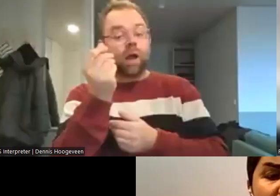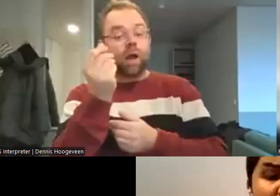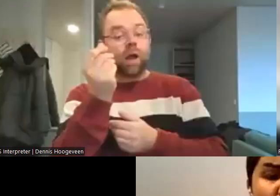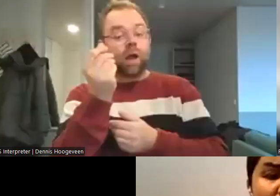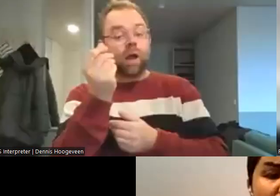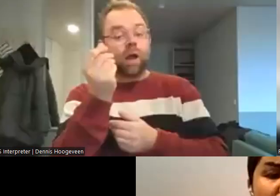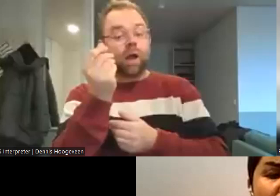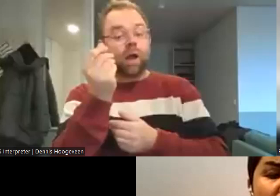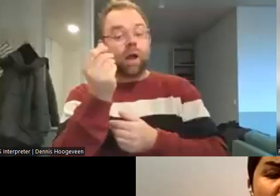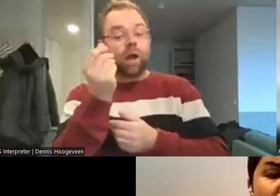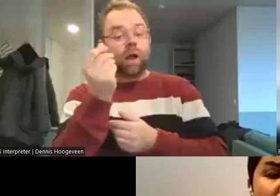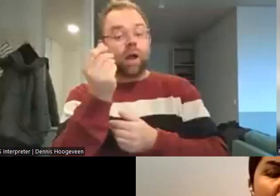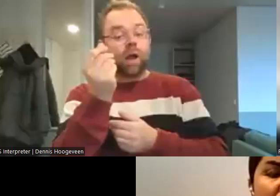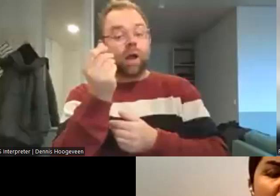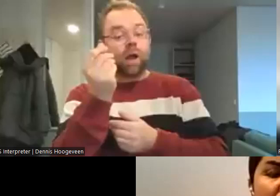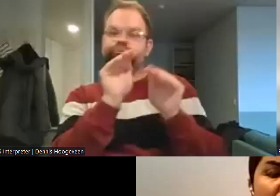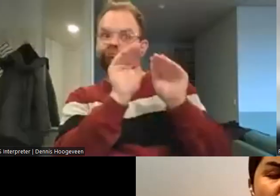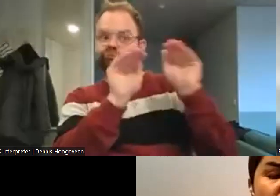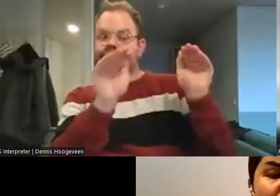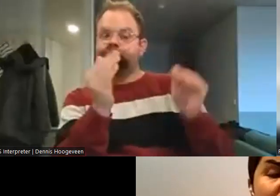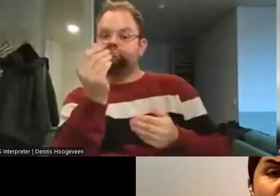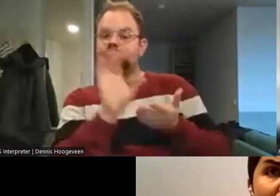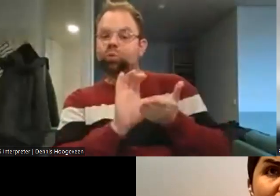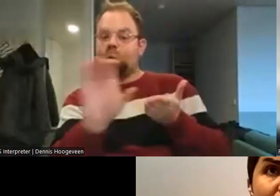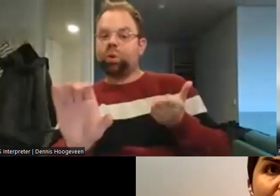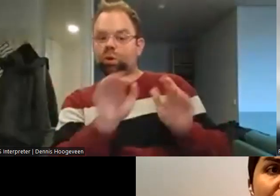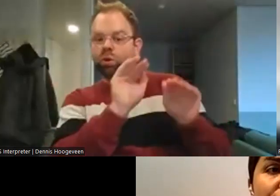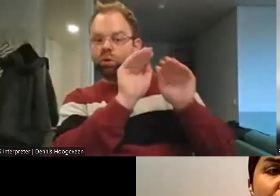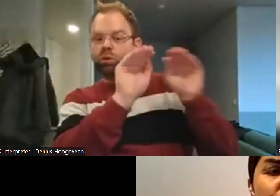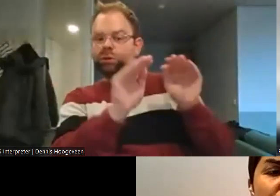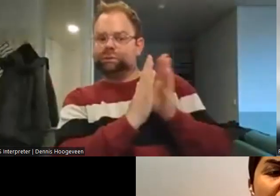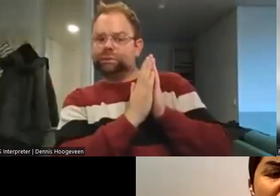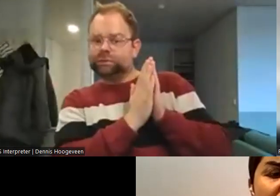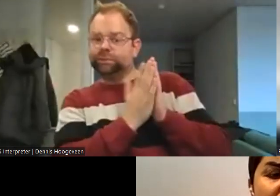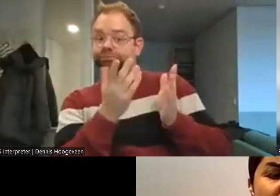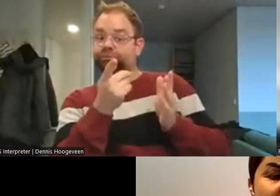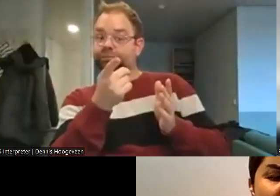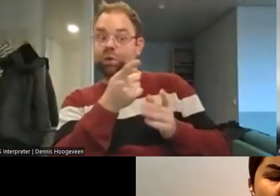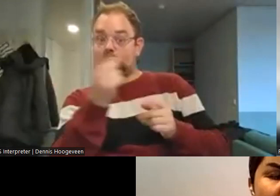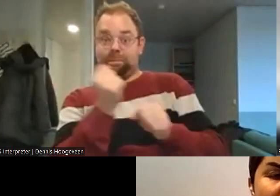là-dessus, soumettre des propositions de projets pour